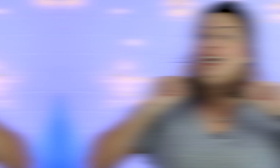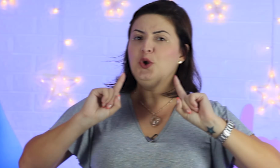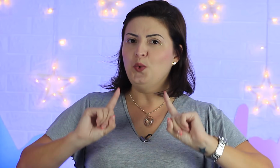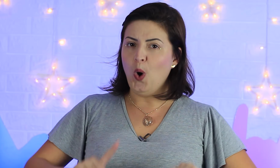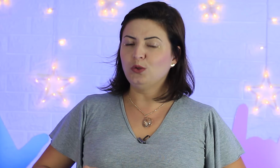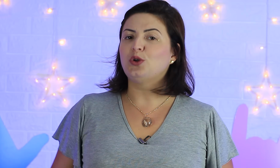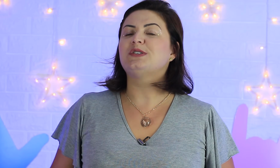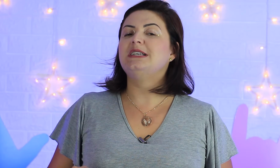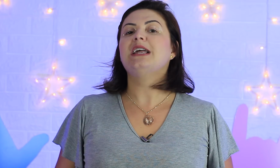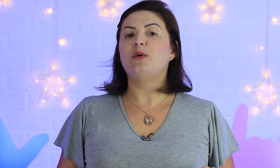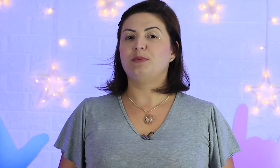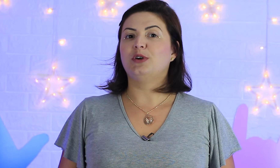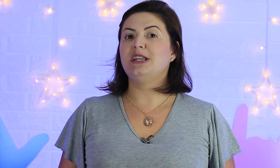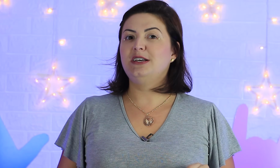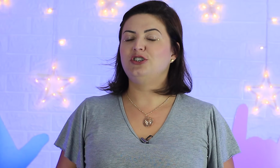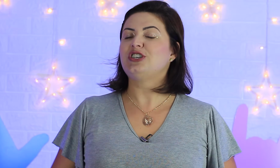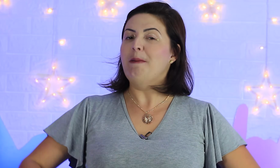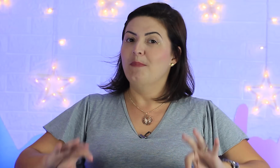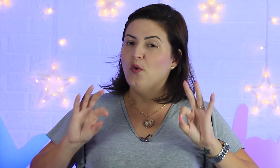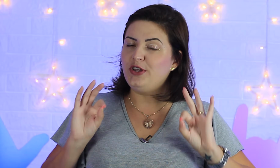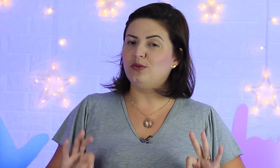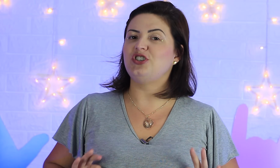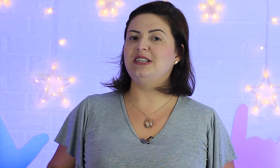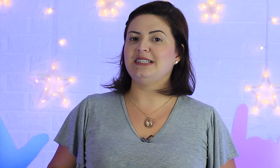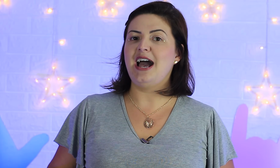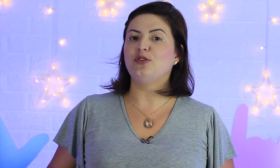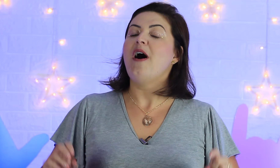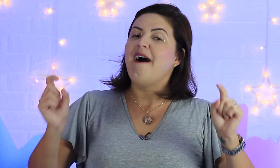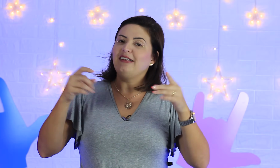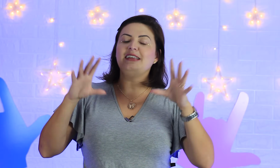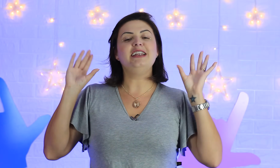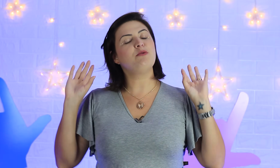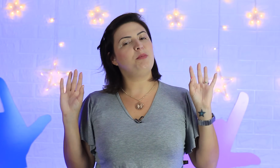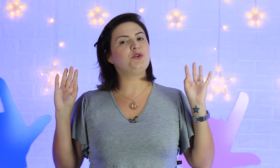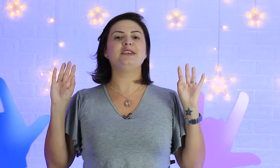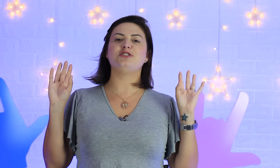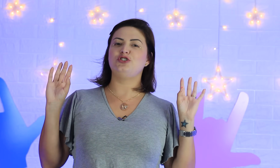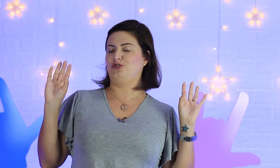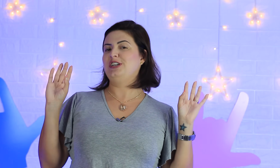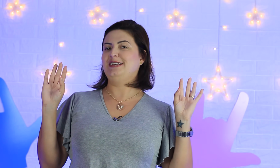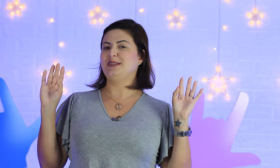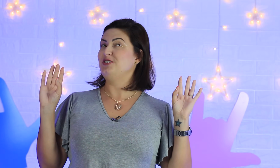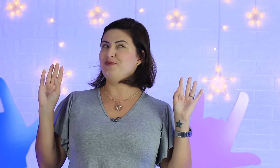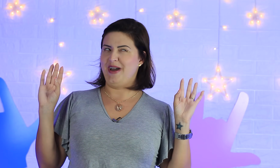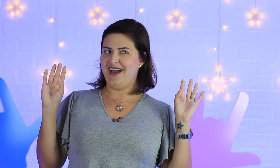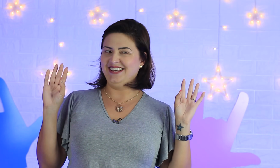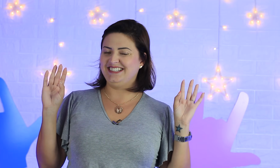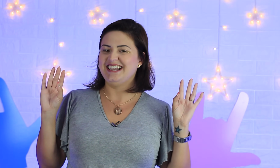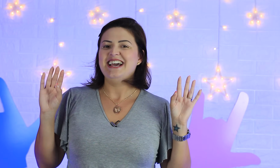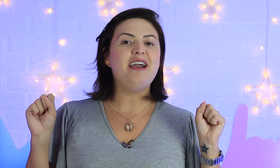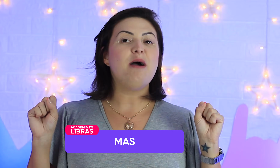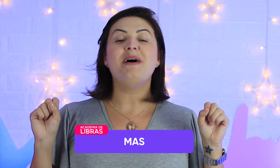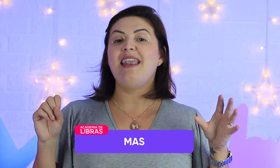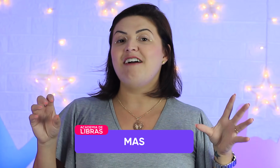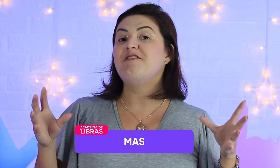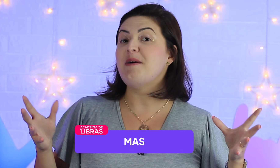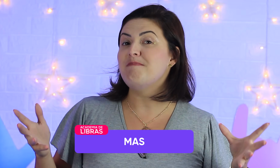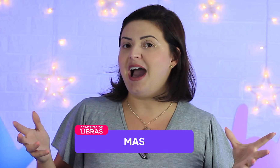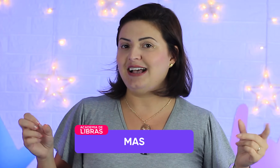E um outro sinal importante, que é muito utilizado, até na língua portuguesa a gente utiliza demais, é a palavra mas.